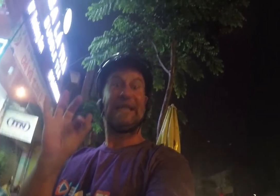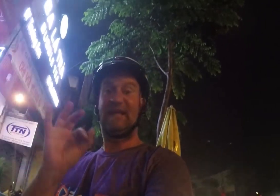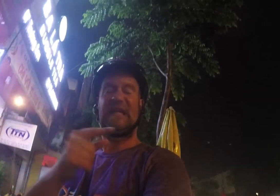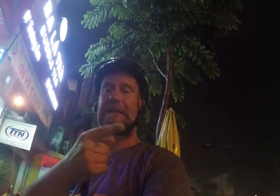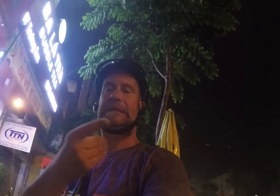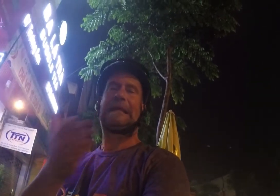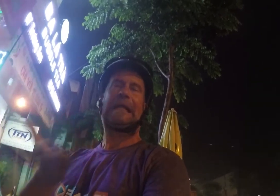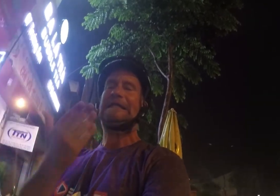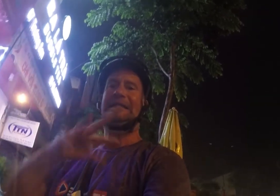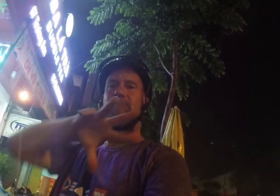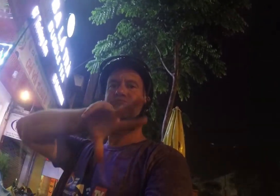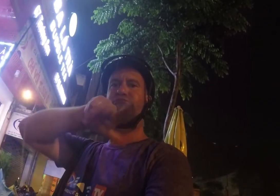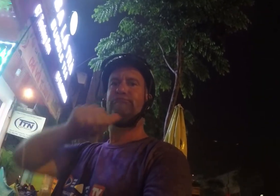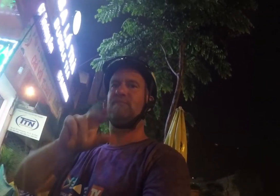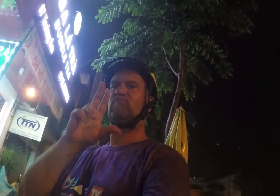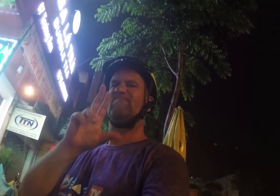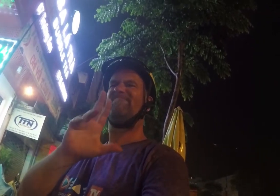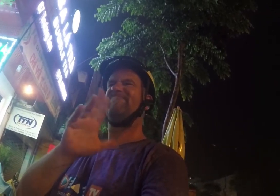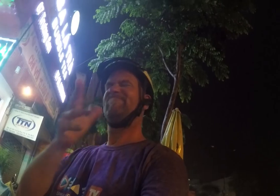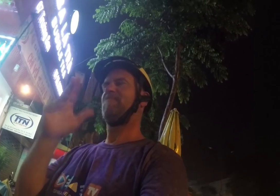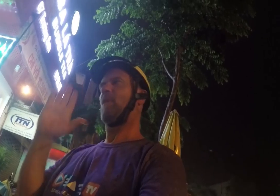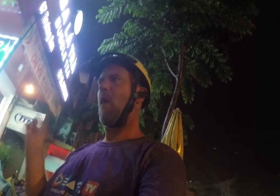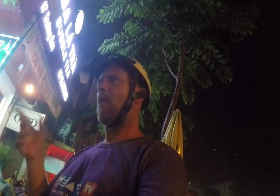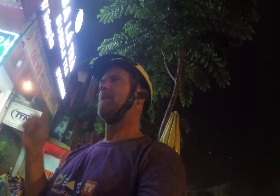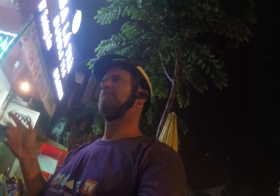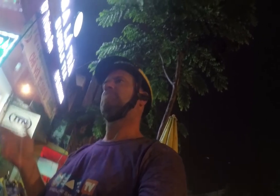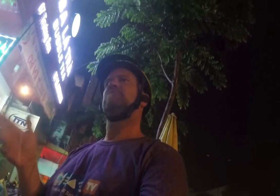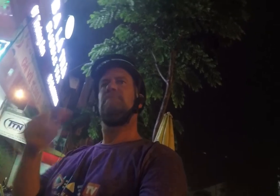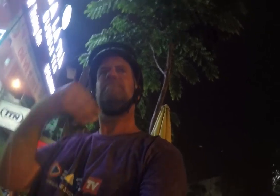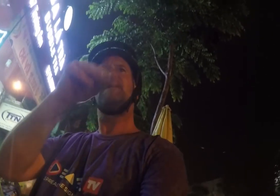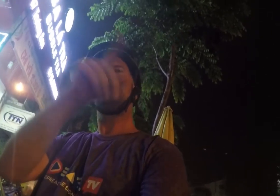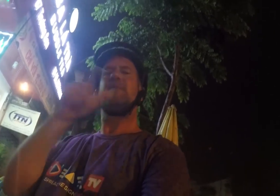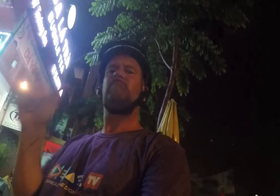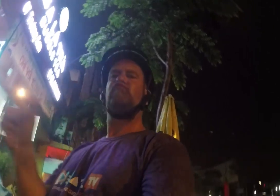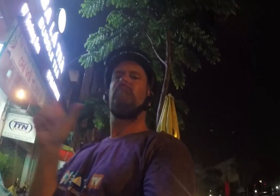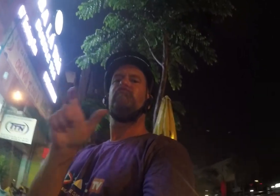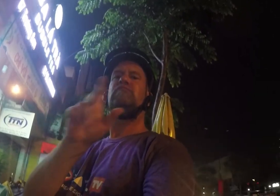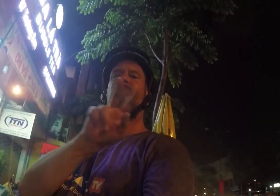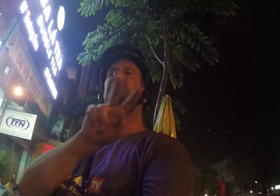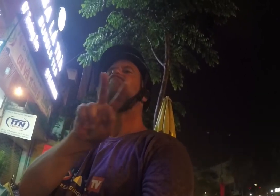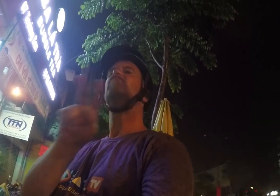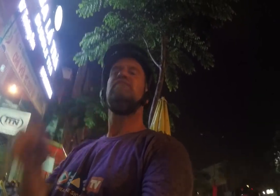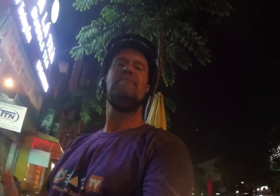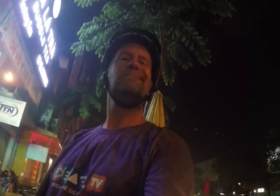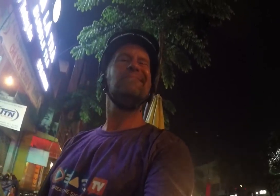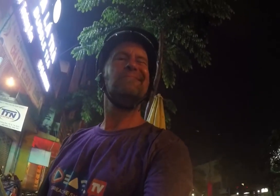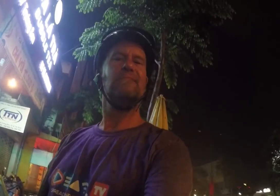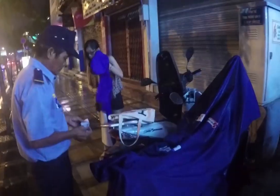einfach irgendwo, dann ist dein Motorrad freiwillig und wird in 0, nichts gestohlen. Man sollte sich an die Regeln halten und bezahlen, beschützen ein Bike.